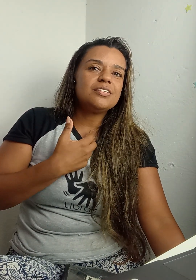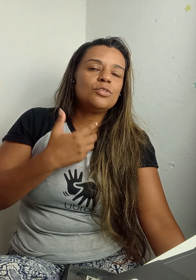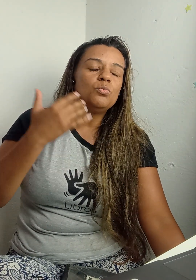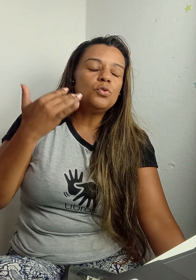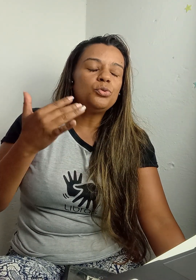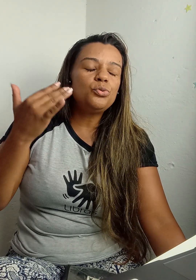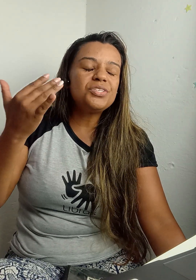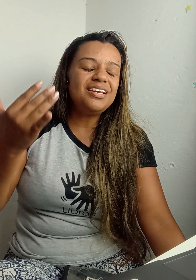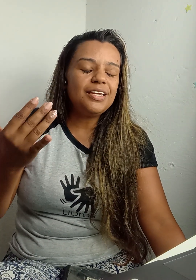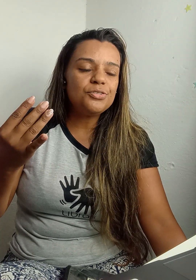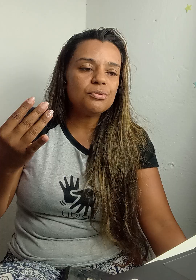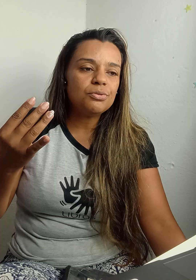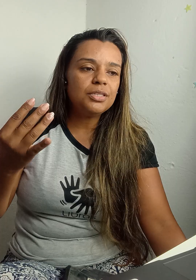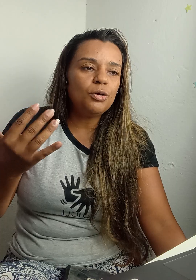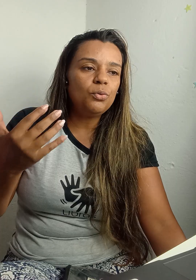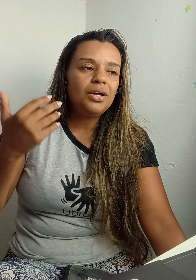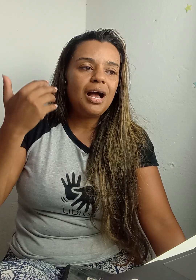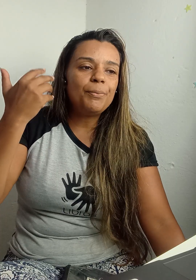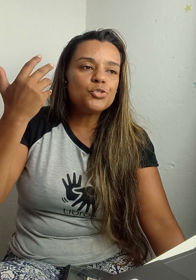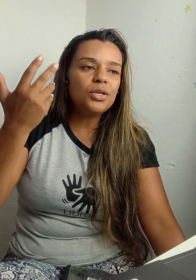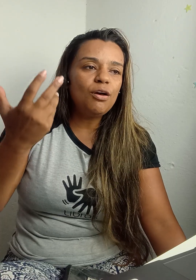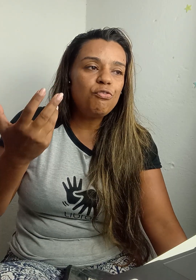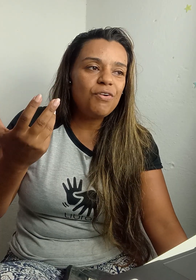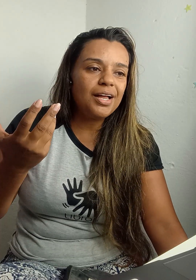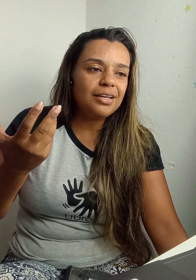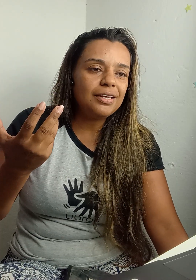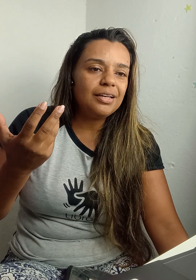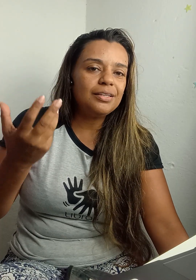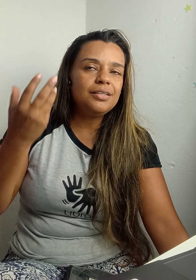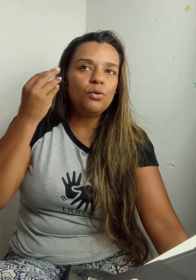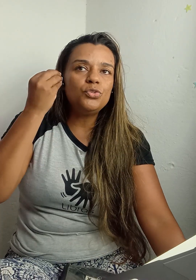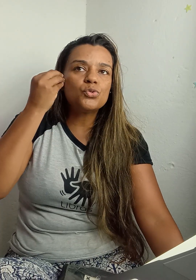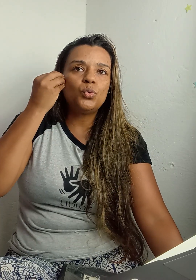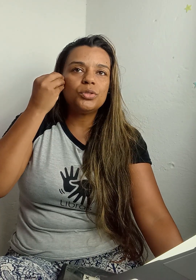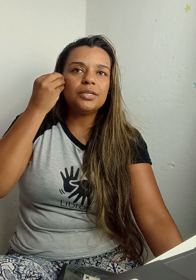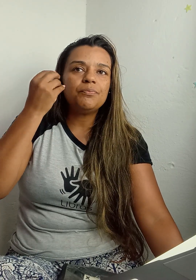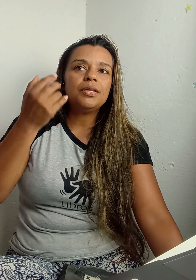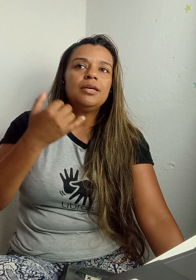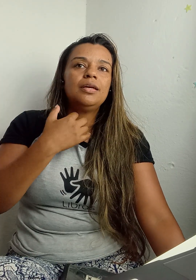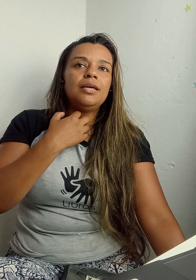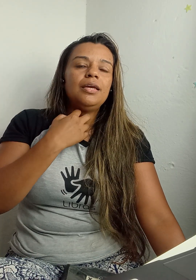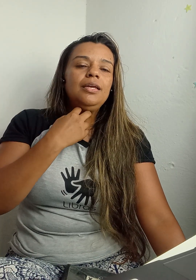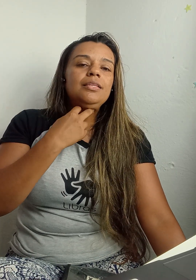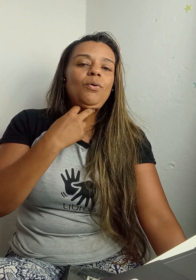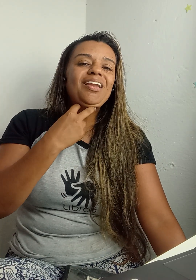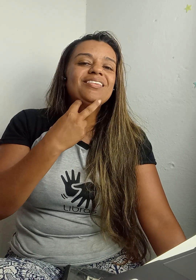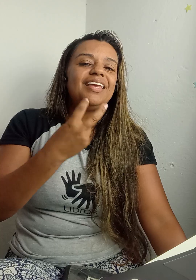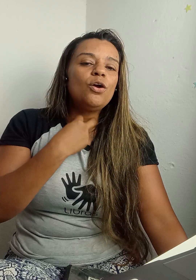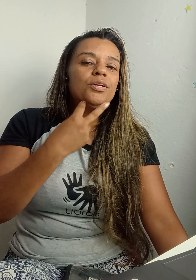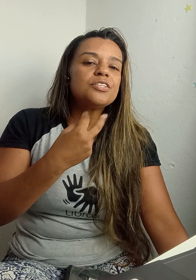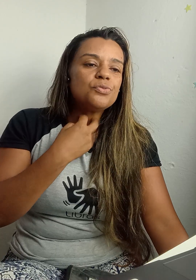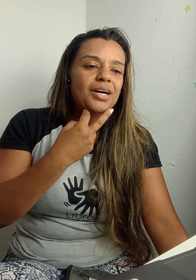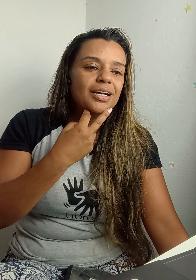dessa, no mundo do silêncio. Então, a pessoa não fala, ela não escuta. Então, ela tem cordas